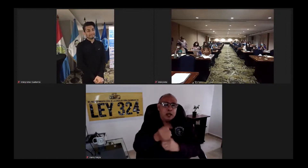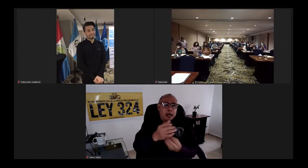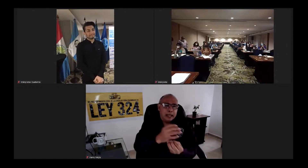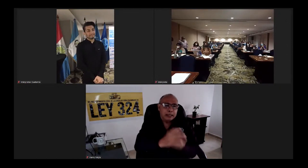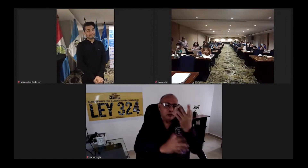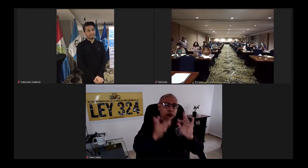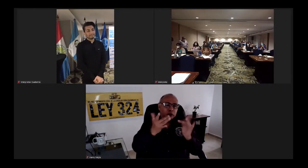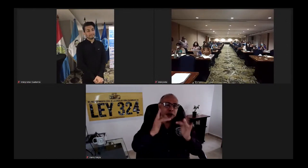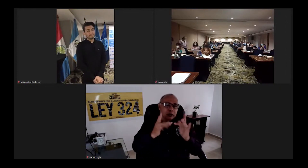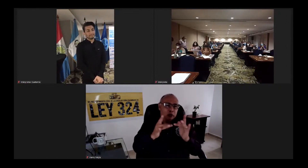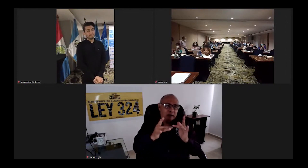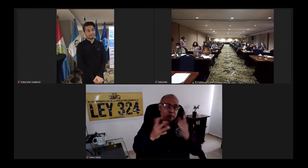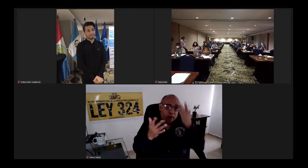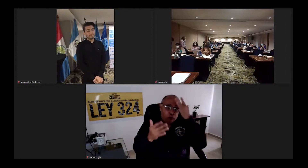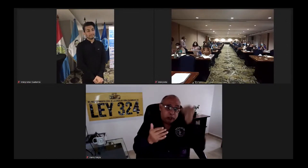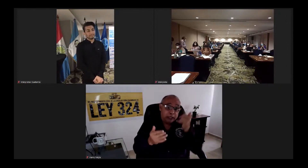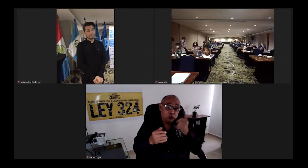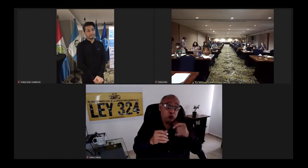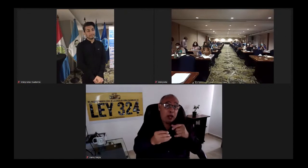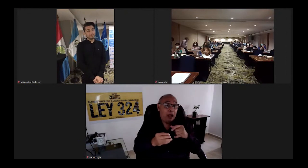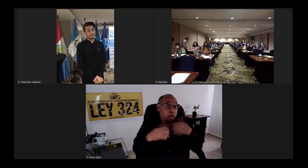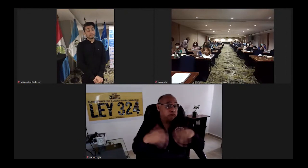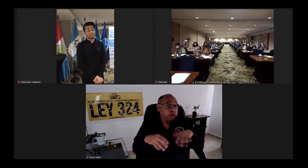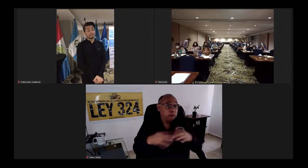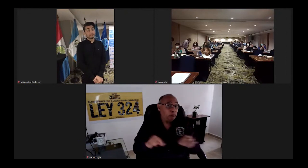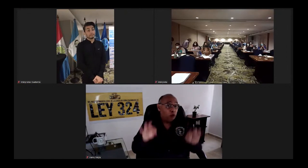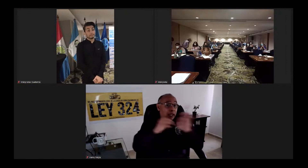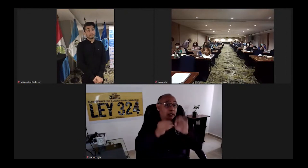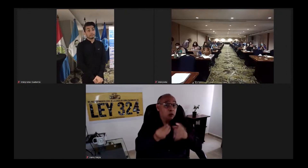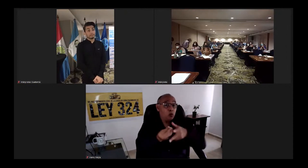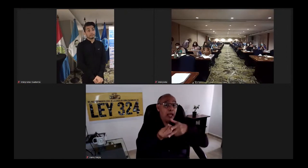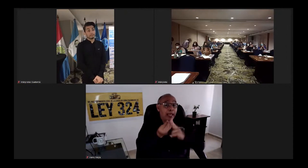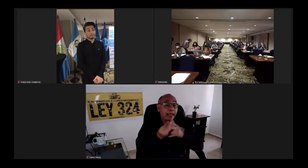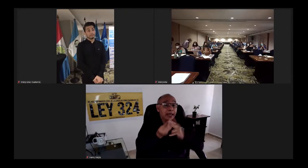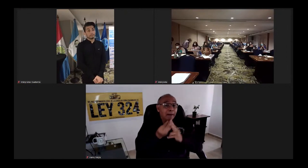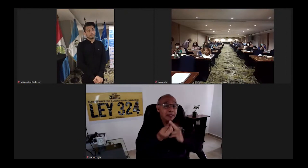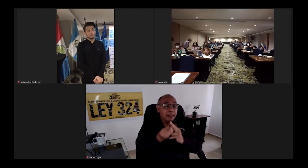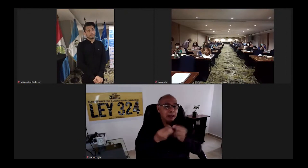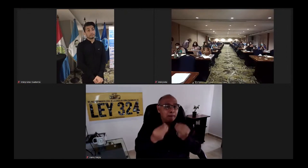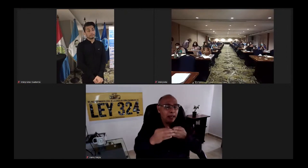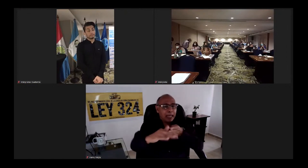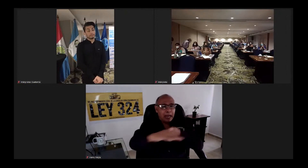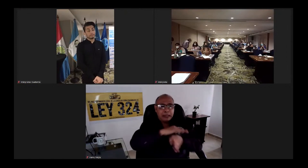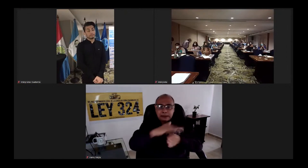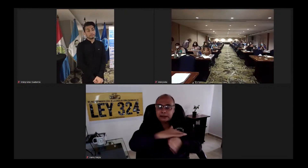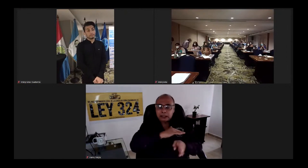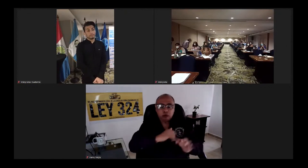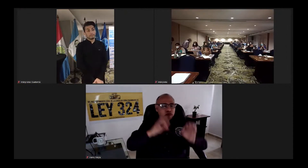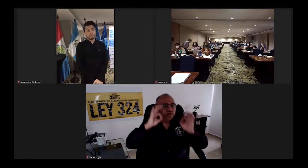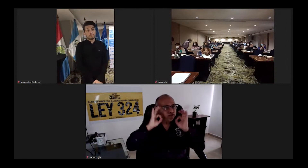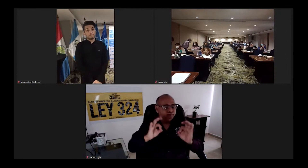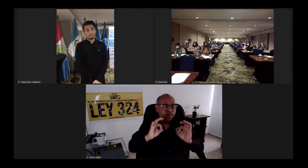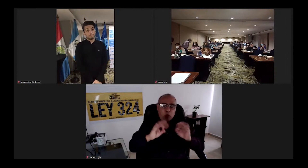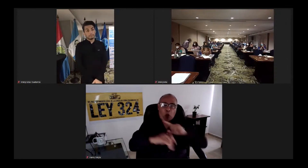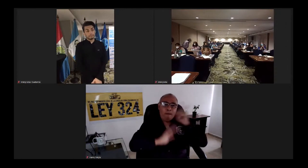mucha legislación, muchas herramientas internacionales que permiten que se haga la incidencia para la creación de estos